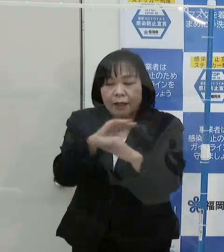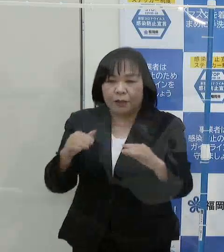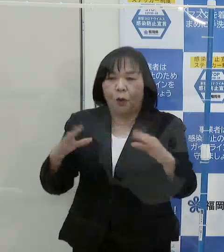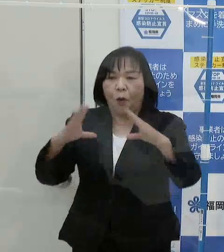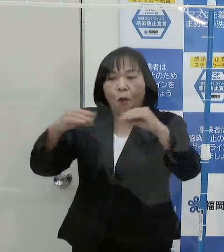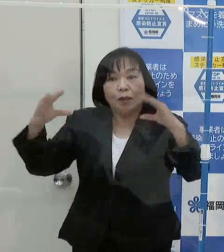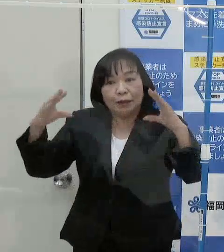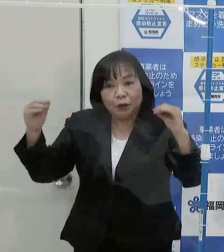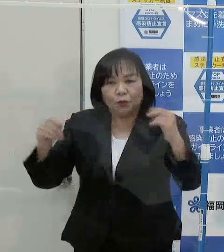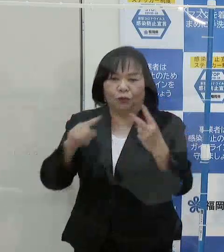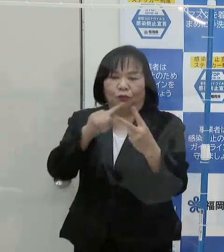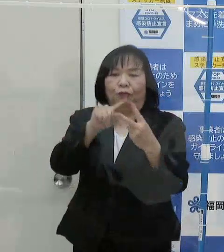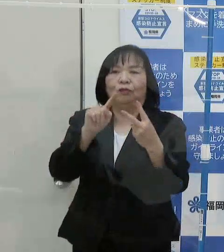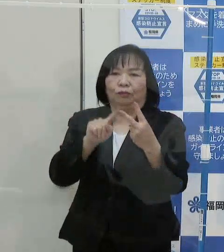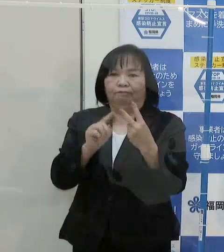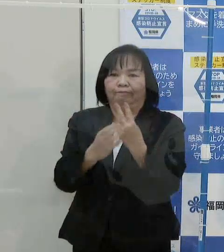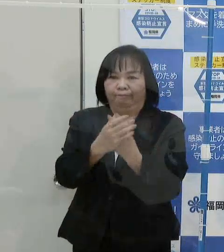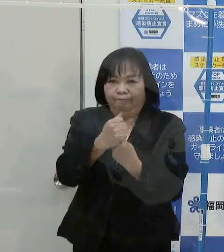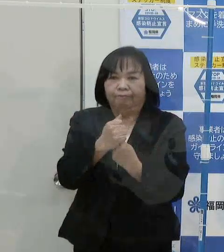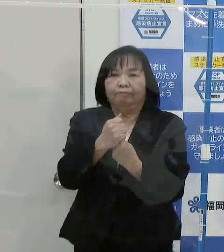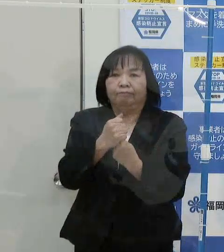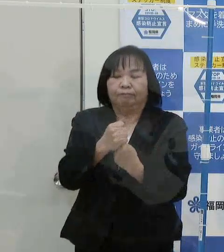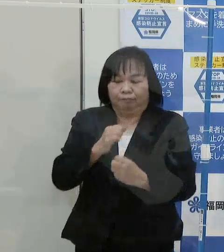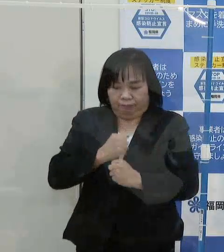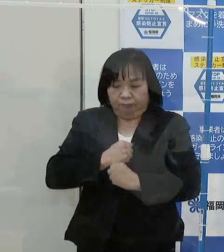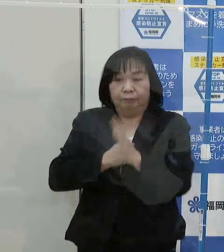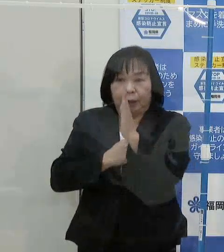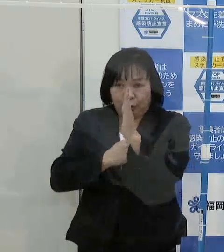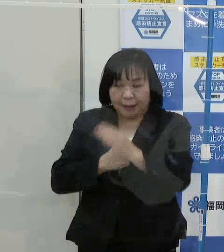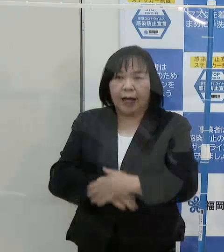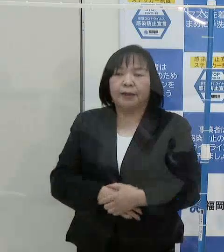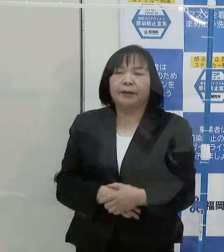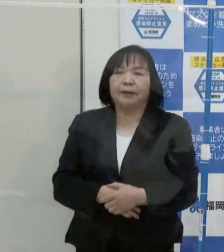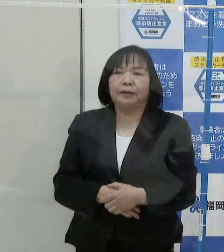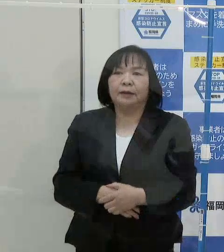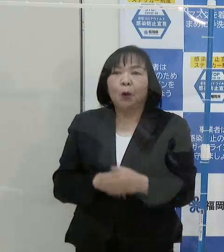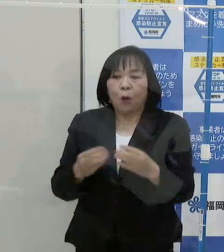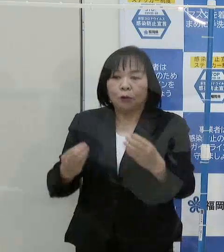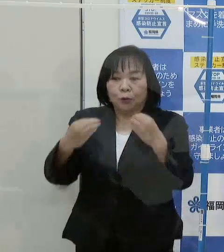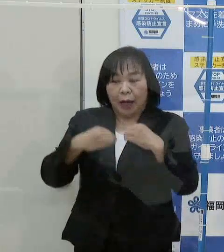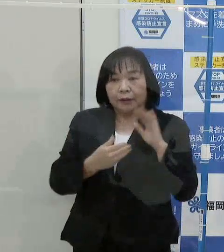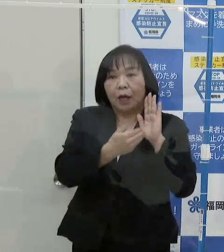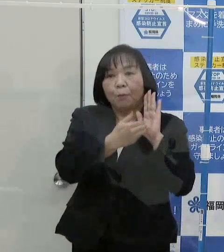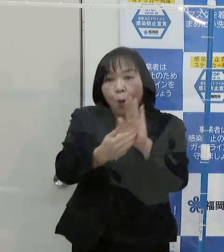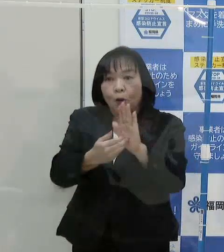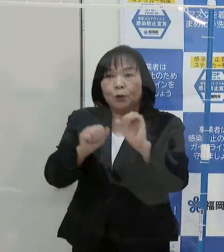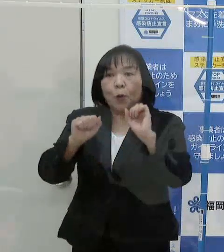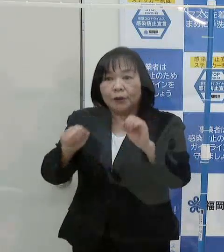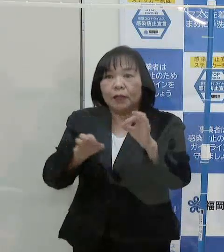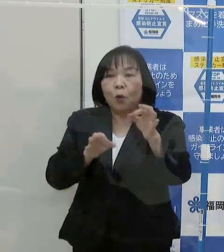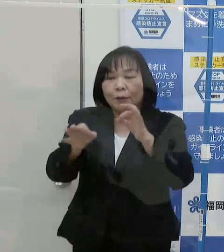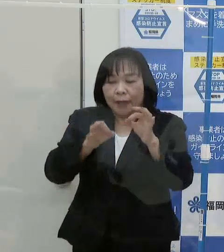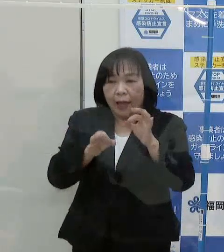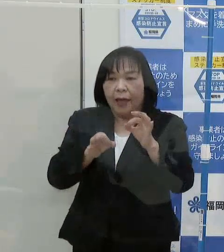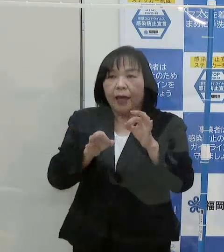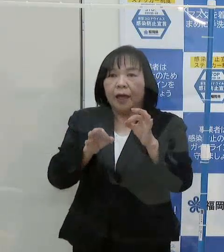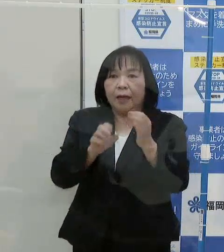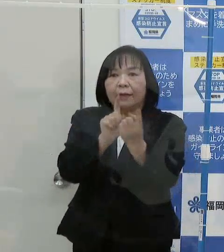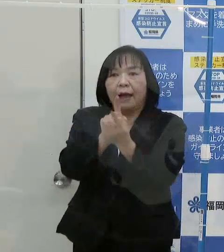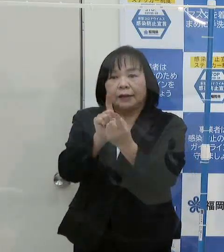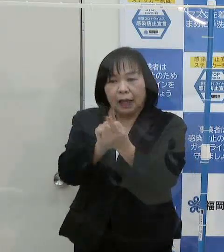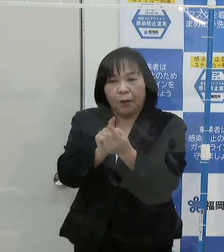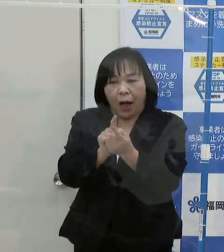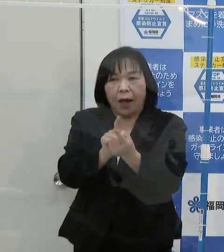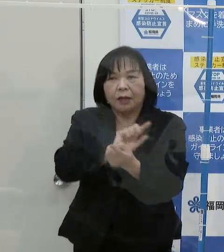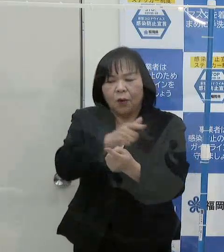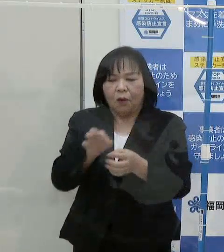湿、これに意を用いていただきたいと思います。こういった感染防止対策を講じていただく上ではいろんな支出